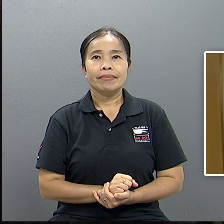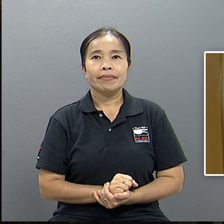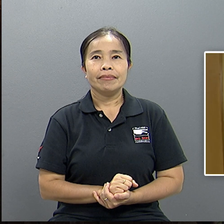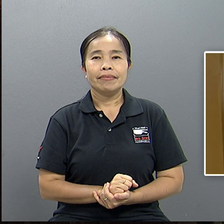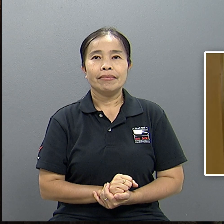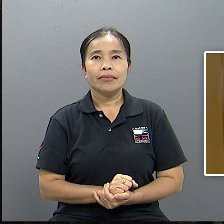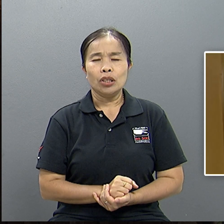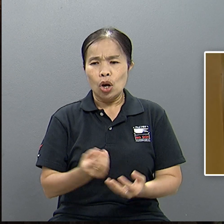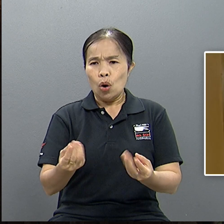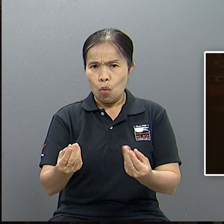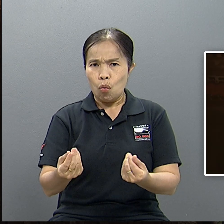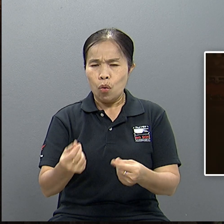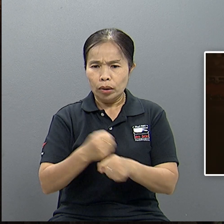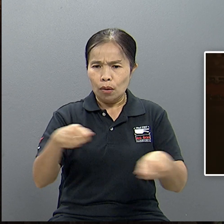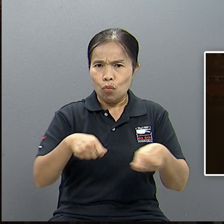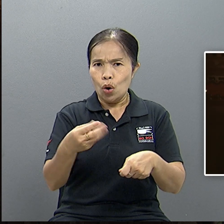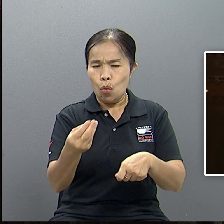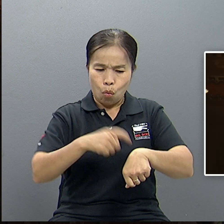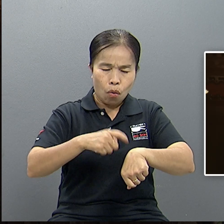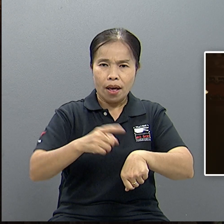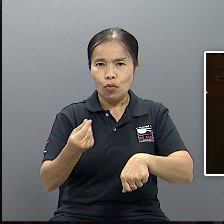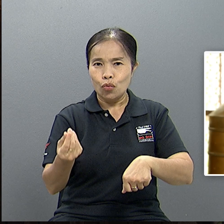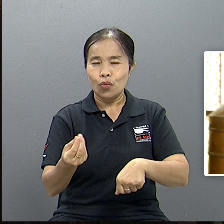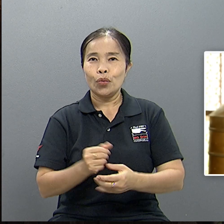่เร่งมือเข้าหน่อยชม